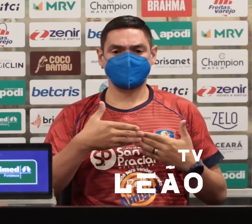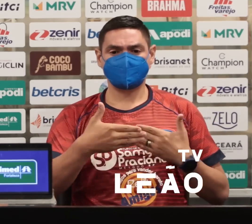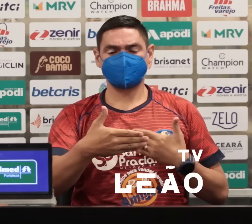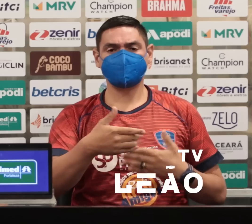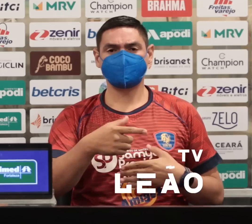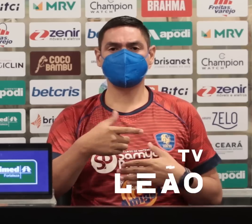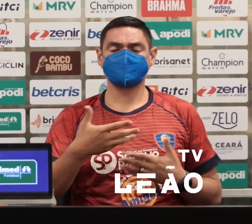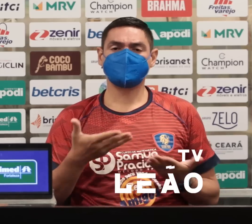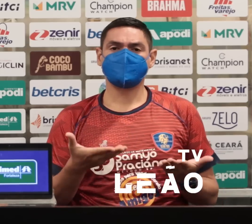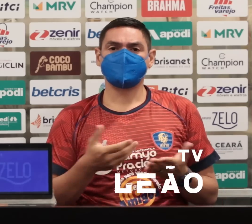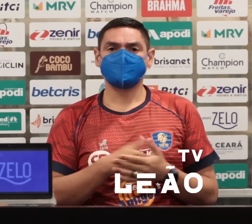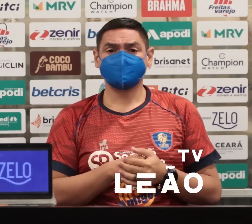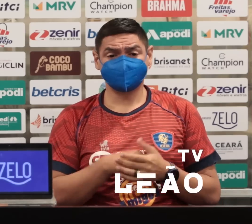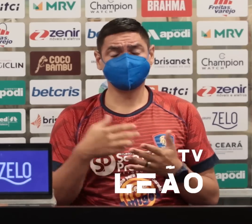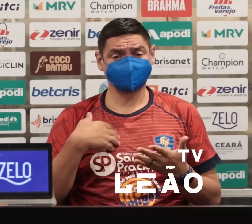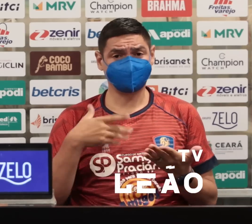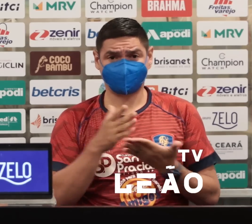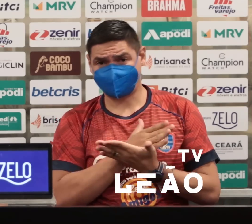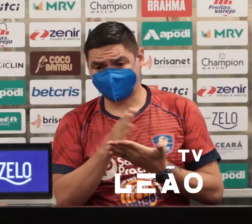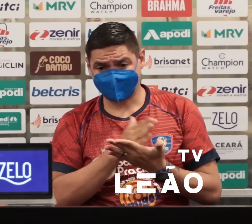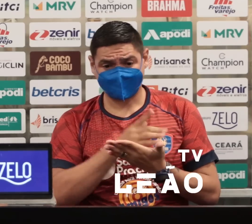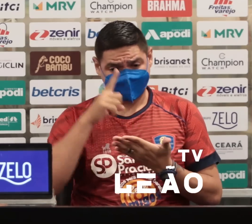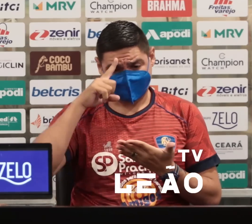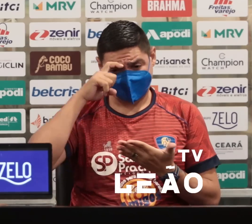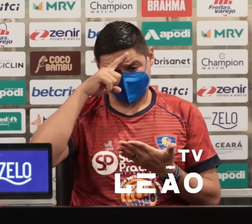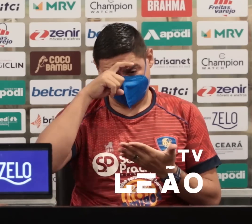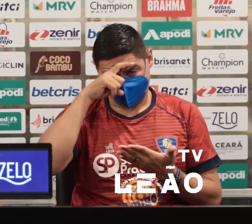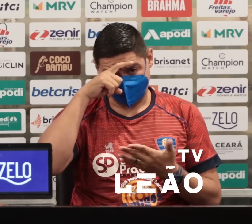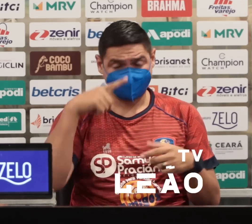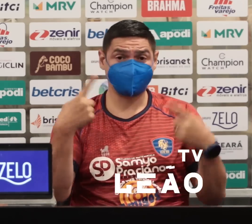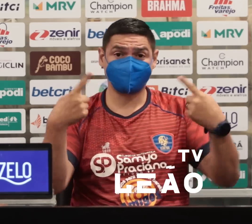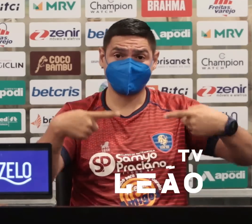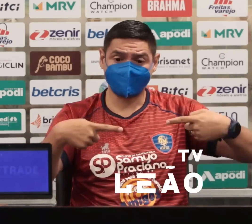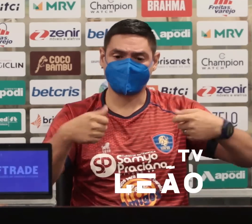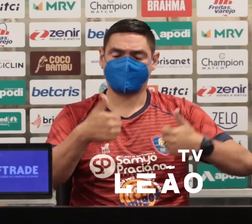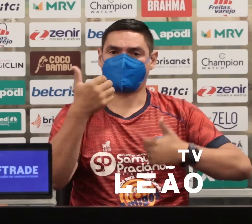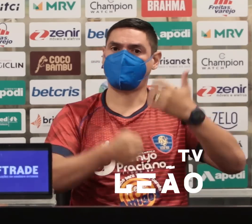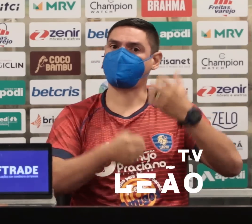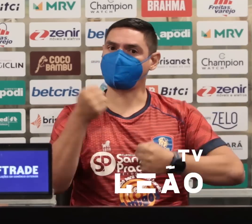ante esta dificultad de un adversario con bloque muy bajo